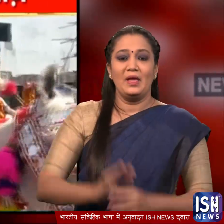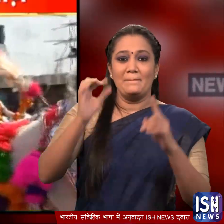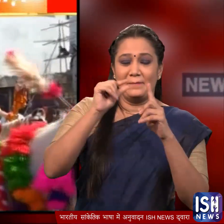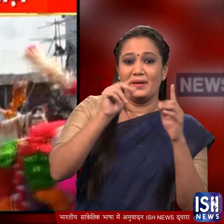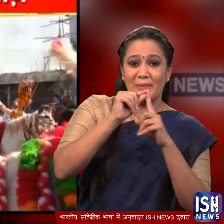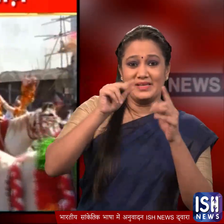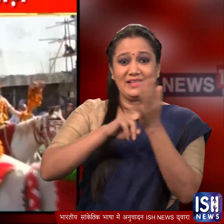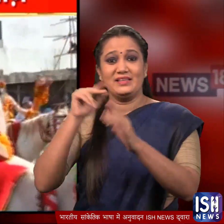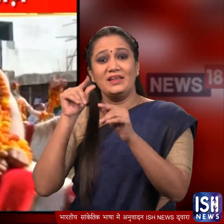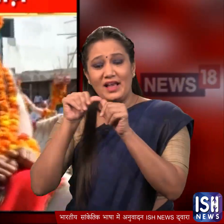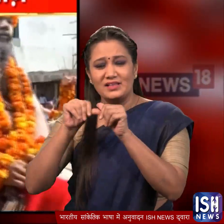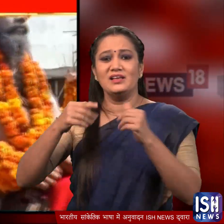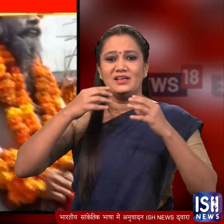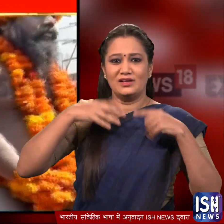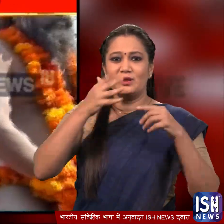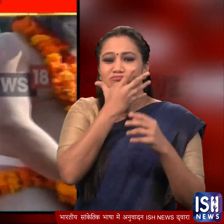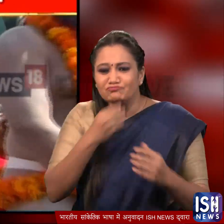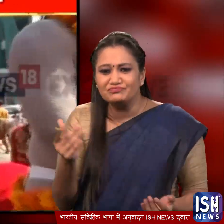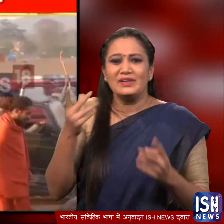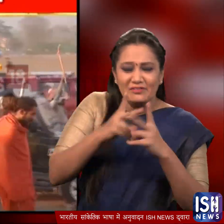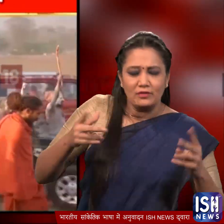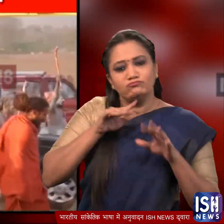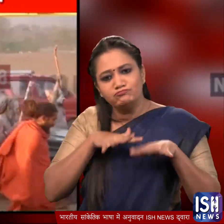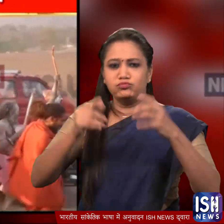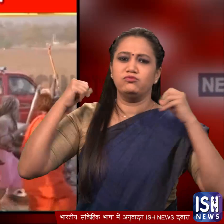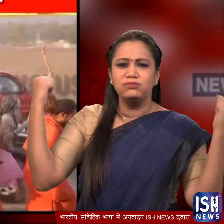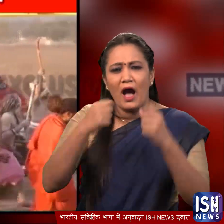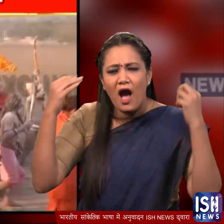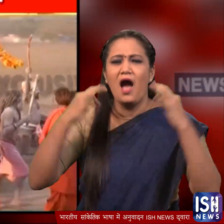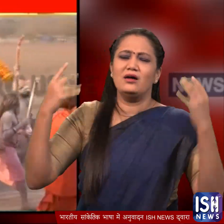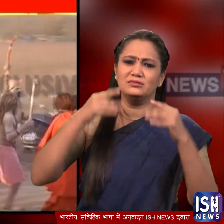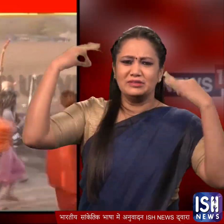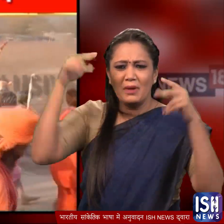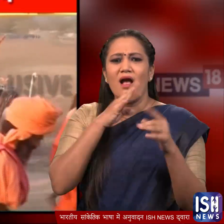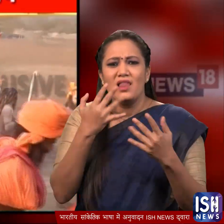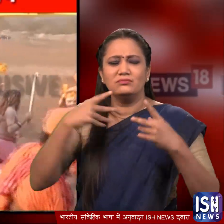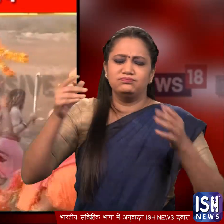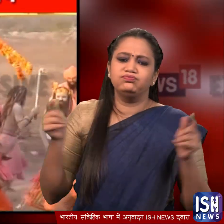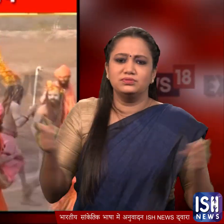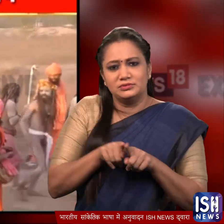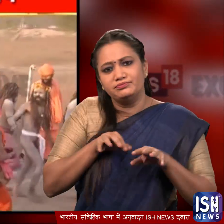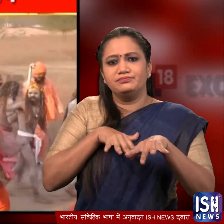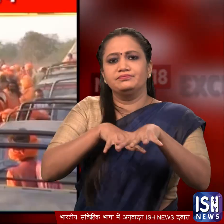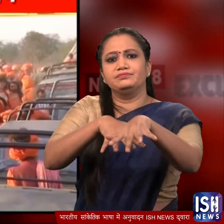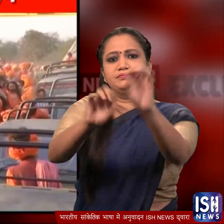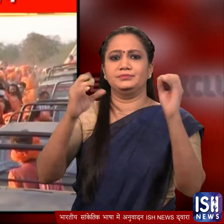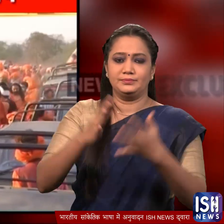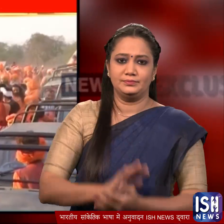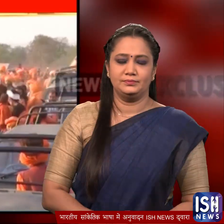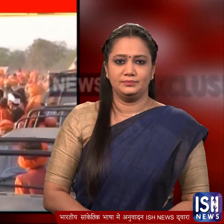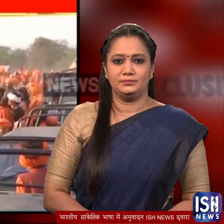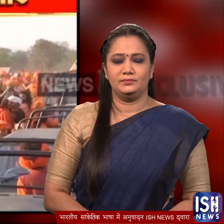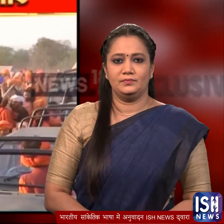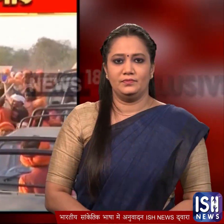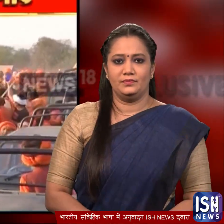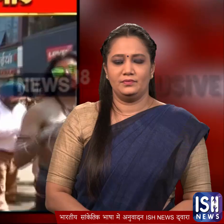और पंचायत निरंजनी अखाड़े के नागा साधुओं ने पूरी धूमधाम से शोभा यात्रा निकाली। पहली पेशवाई के साथ ही हरिद्वार कुंभ का भी आगाज